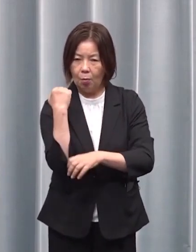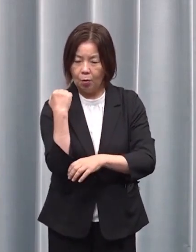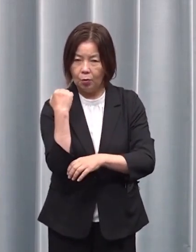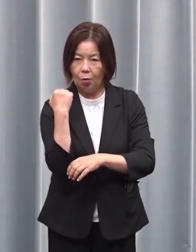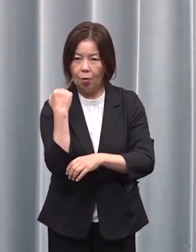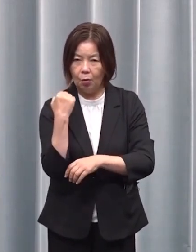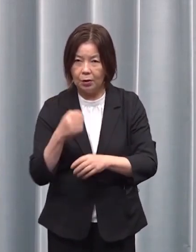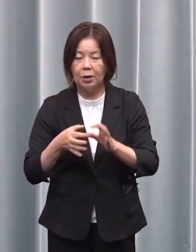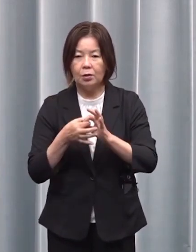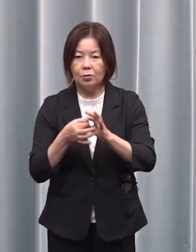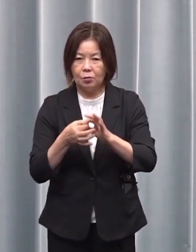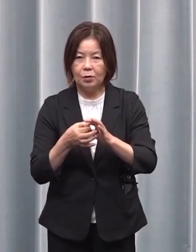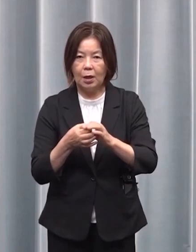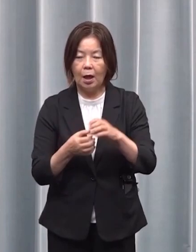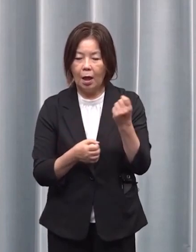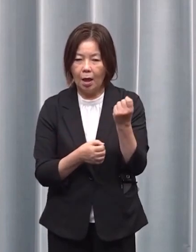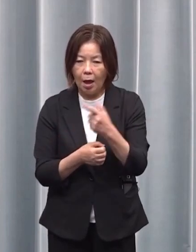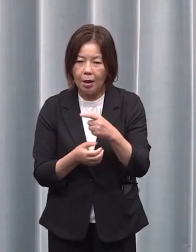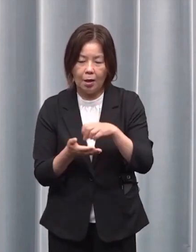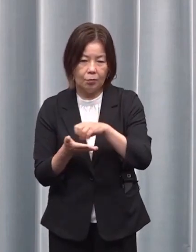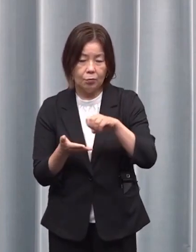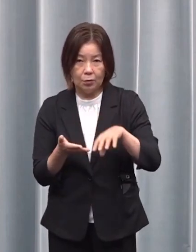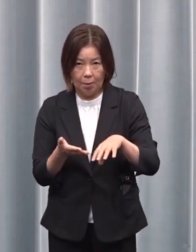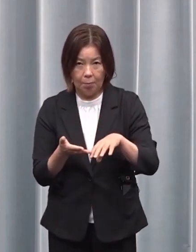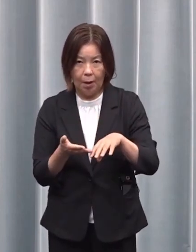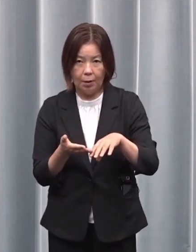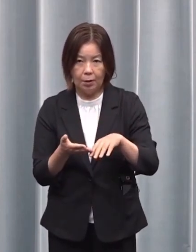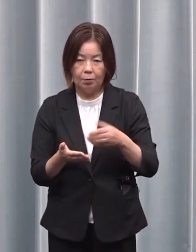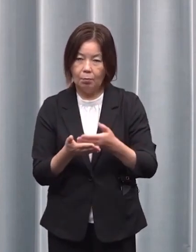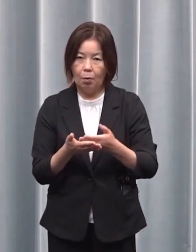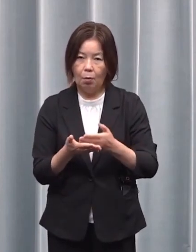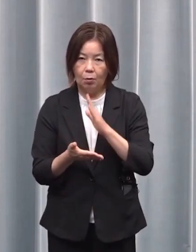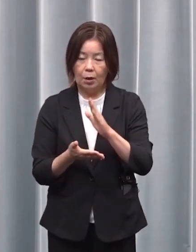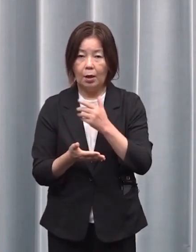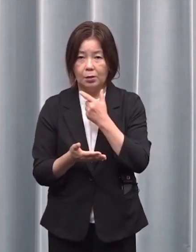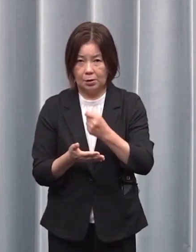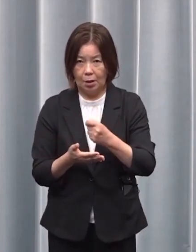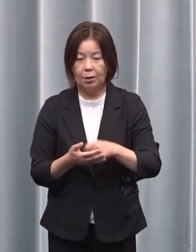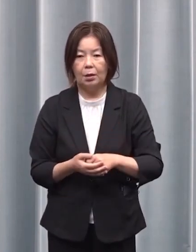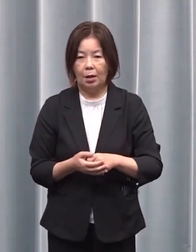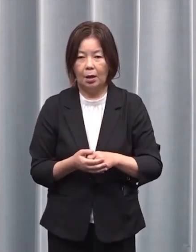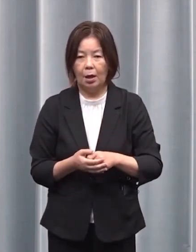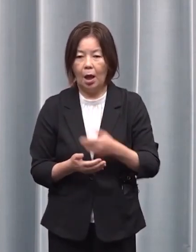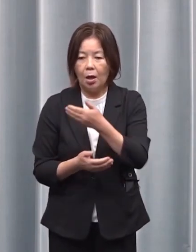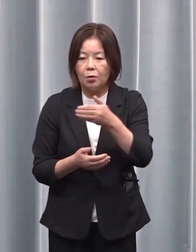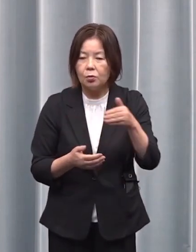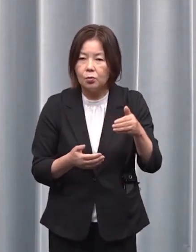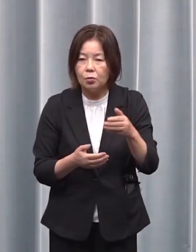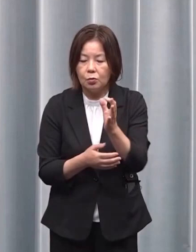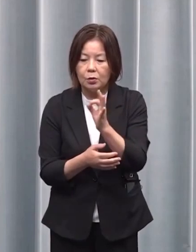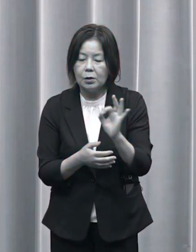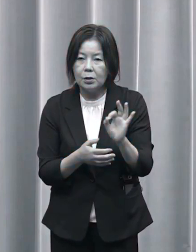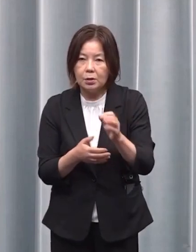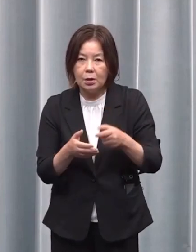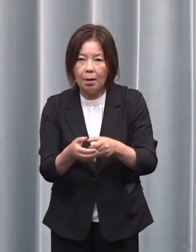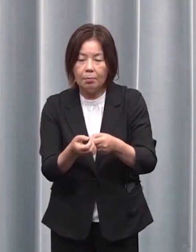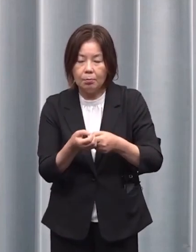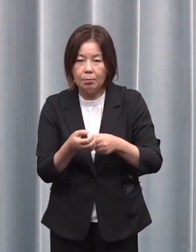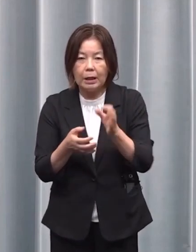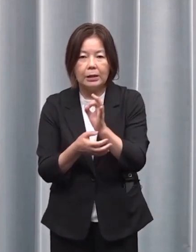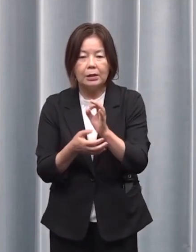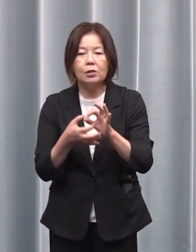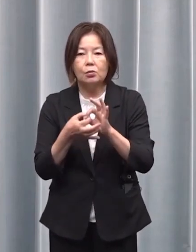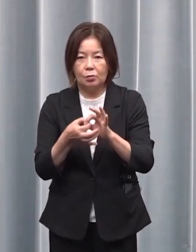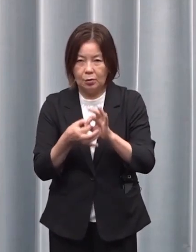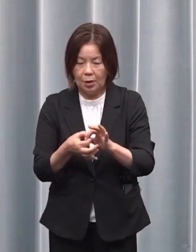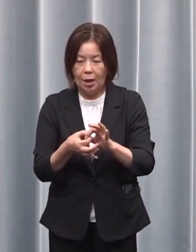期撤廃するよう求めていくとともに、水産物等の国内消費の拡大、国内生産の維持、